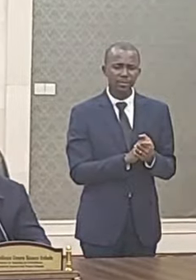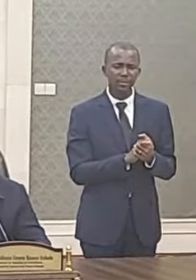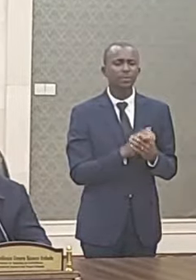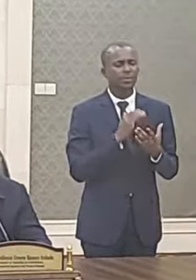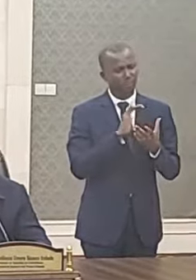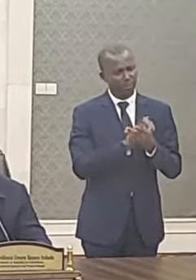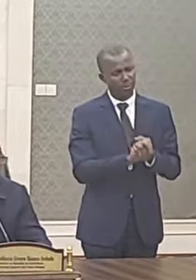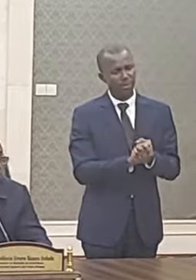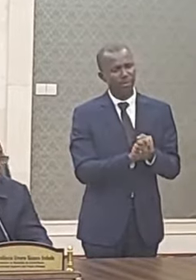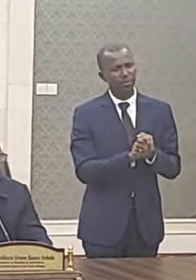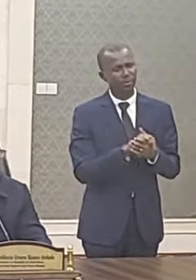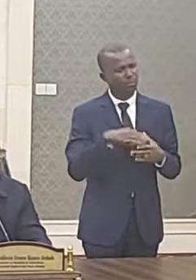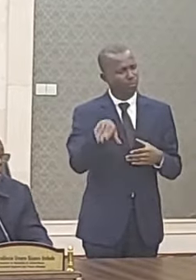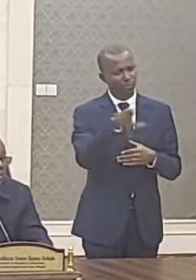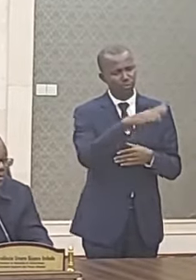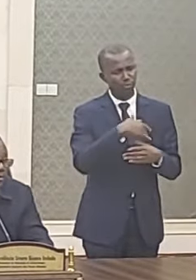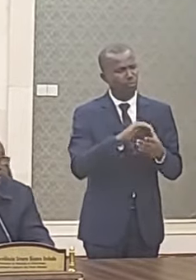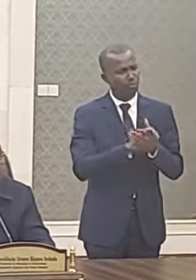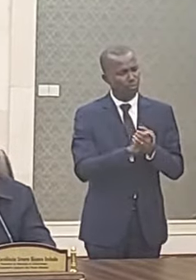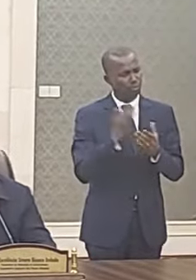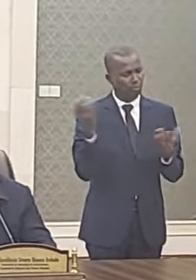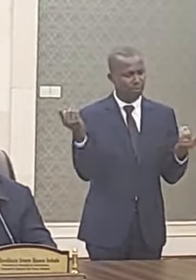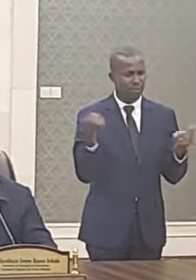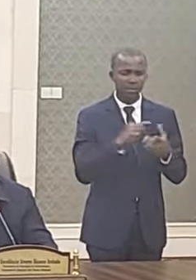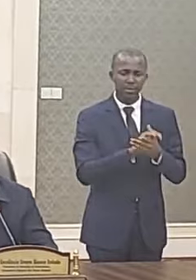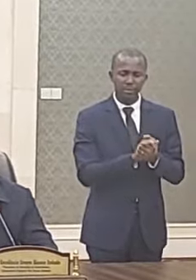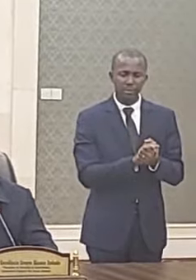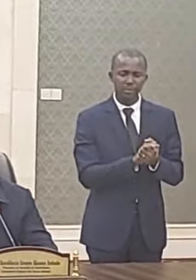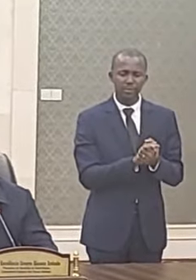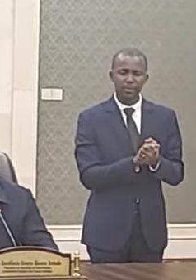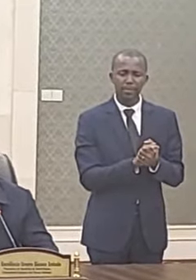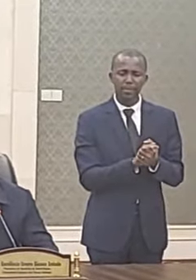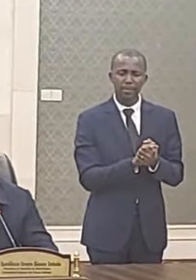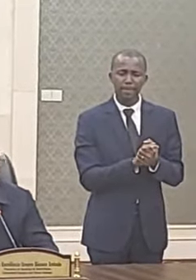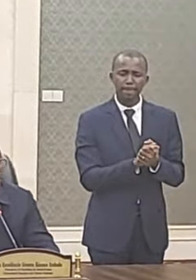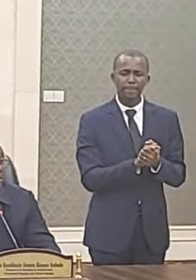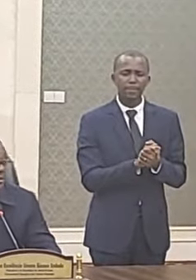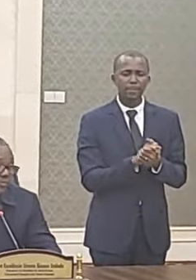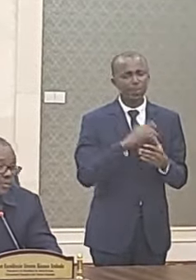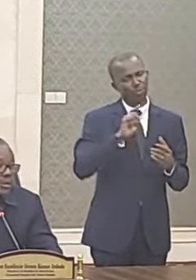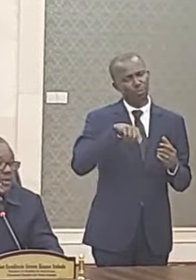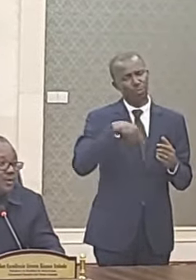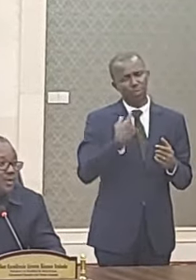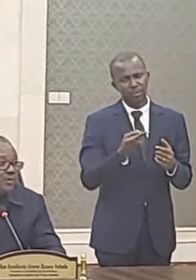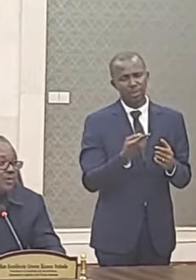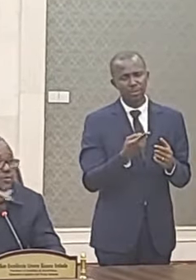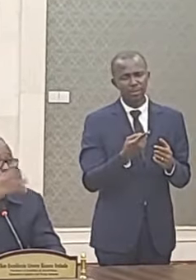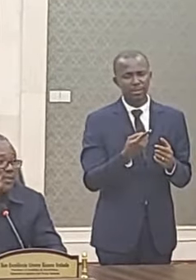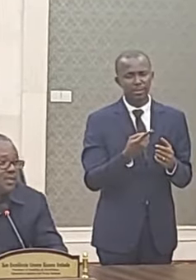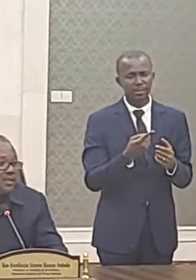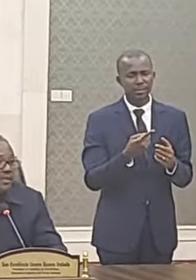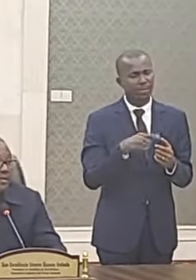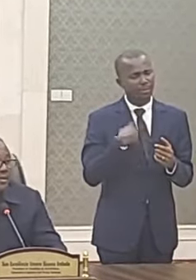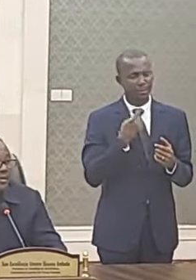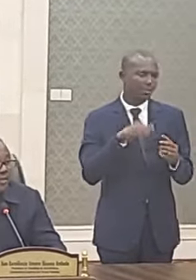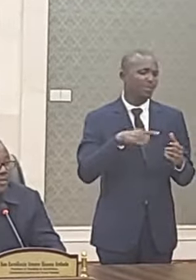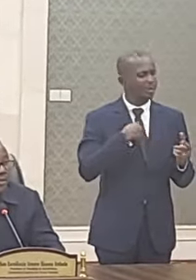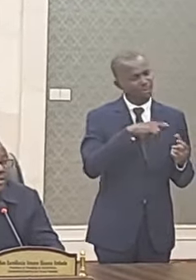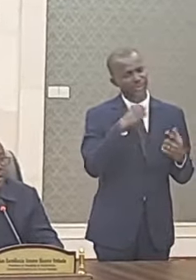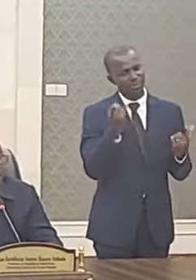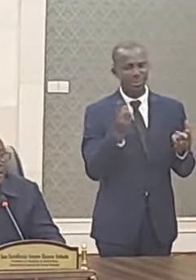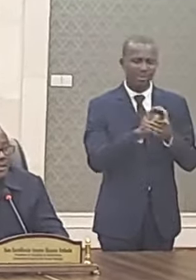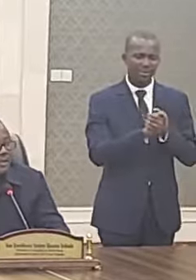beaucoup à vous tous, je vous encourage encore. Et la prochaine fois, il faut l'amener aussi au sud du pays. Comme